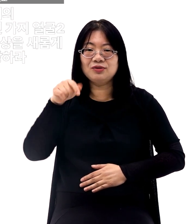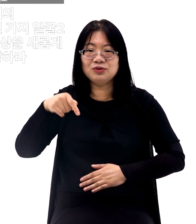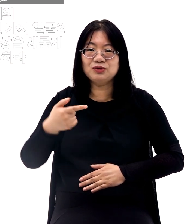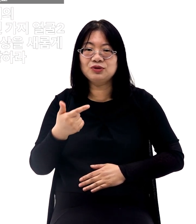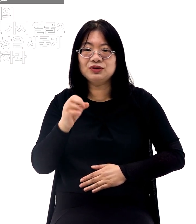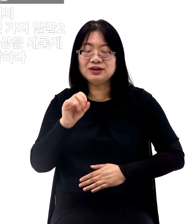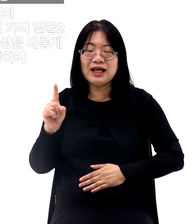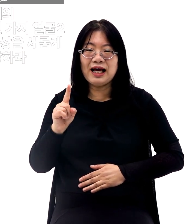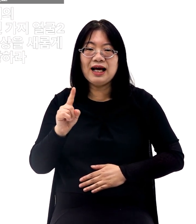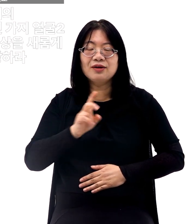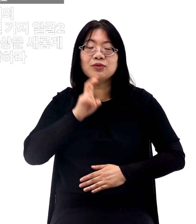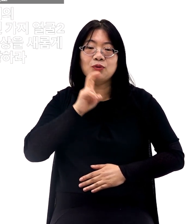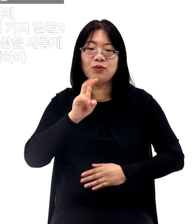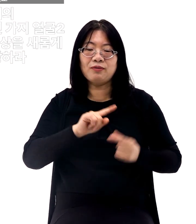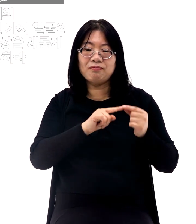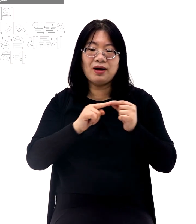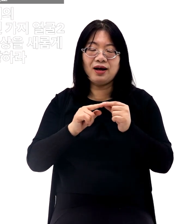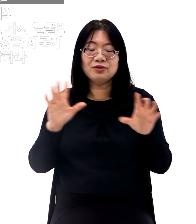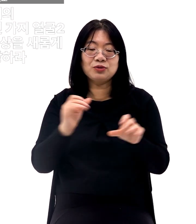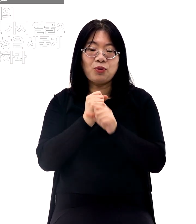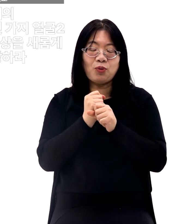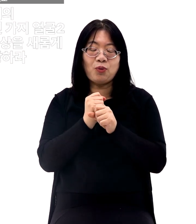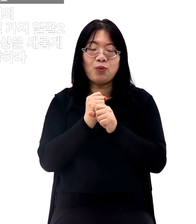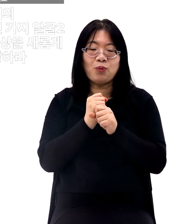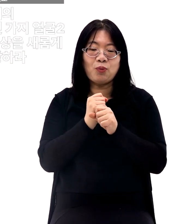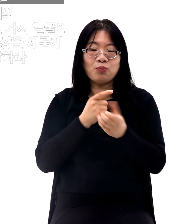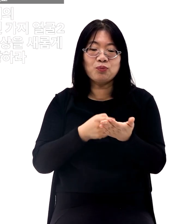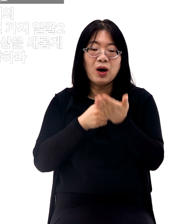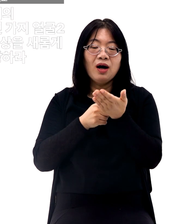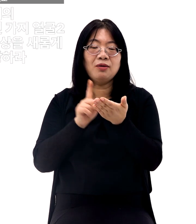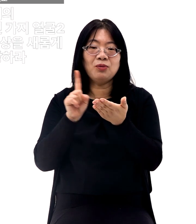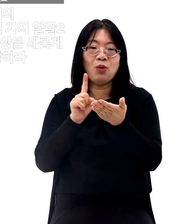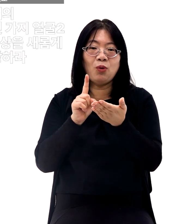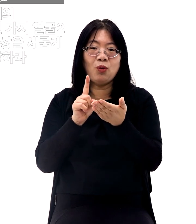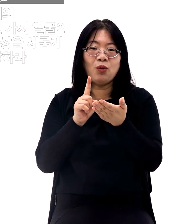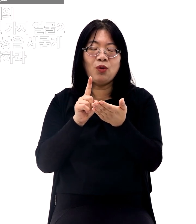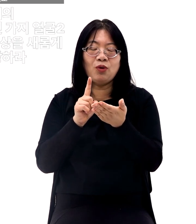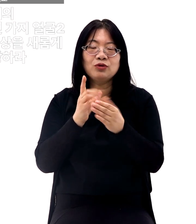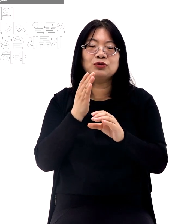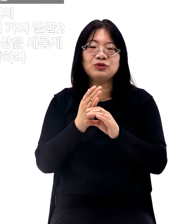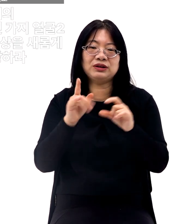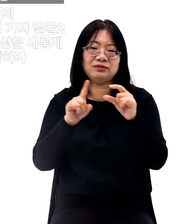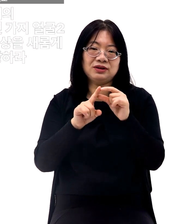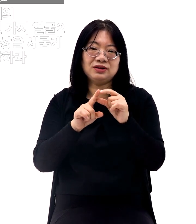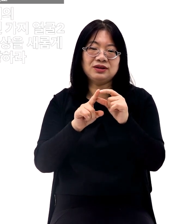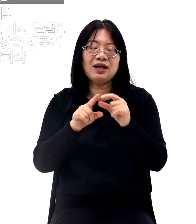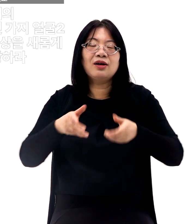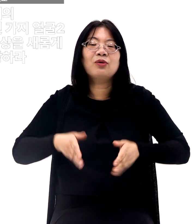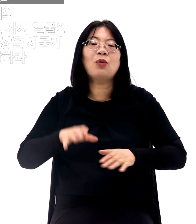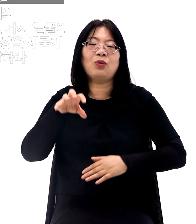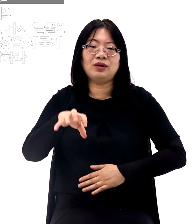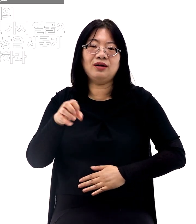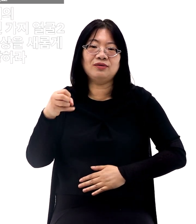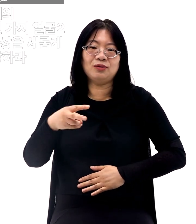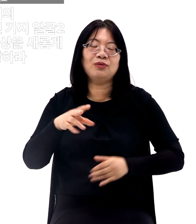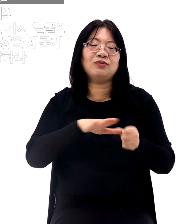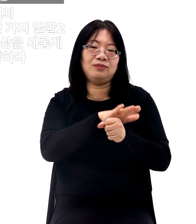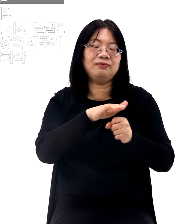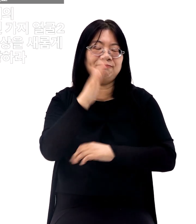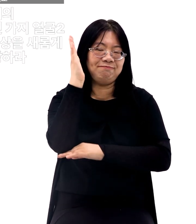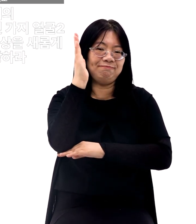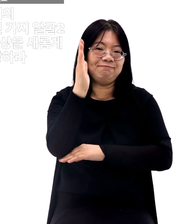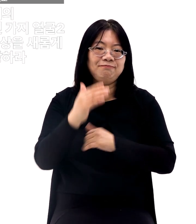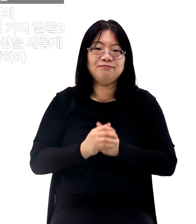딱 집약해 보면요, 이 두 가지 키워드밖에 없어요. 고향 이야기와 또 하나는 사랑